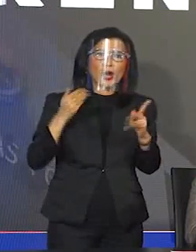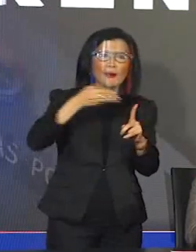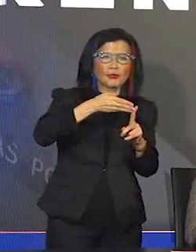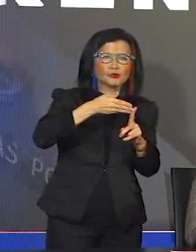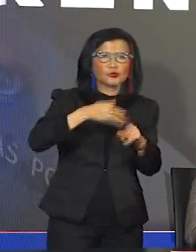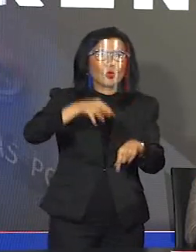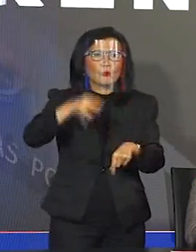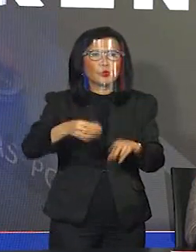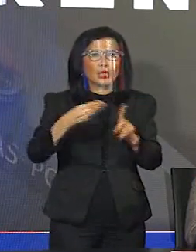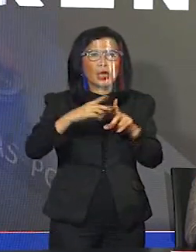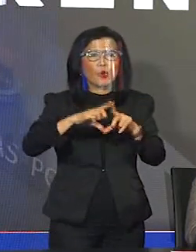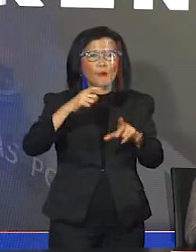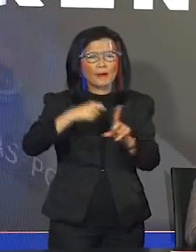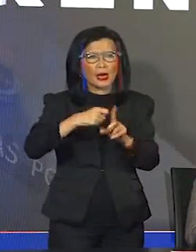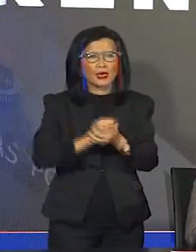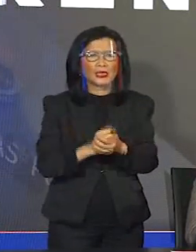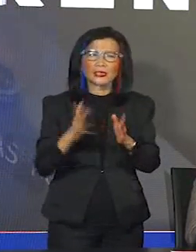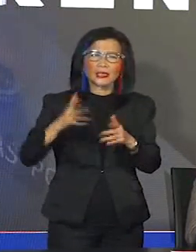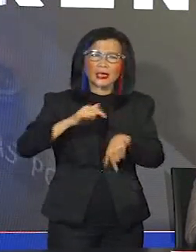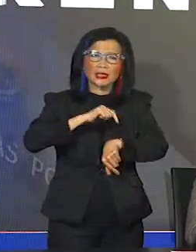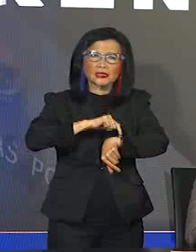Bak sekitar pukul